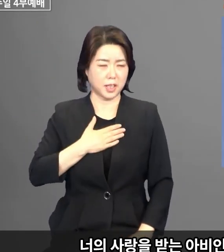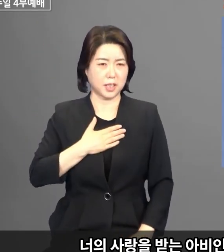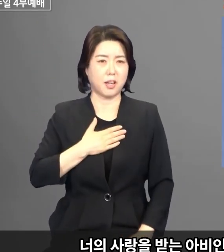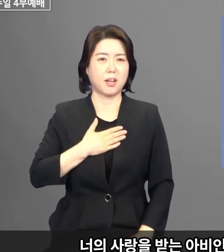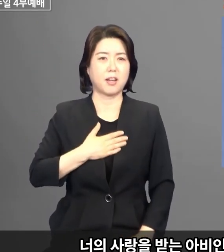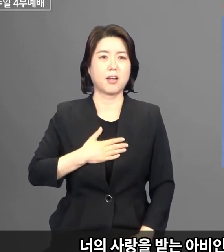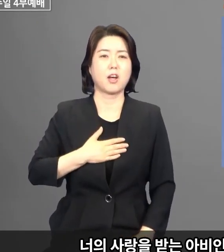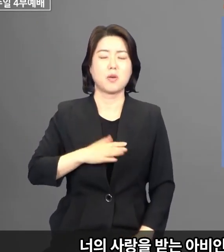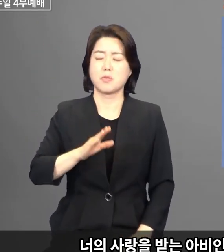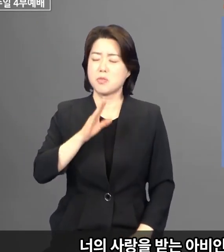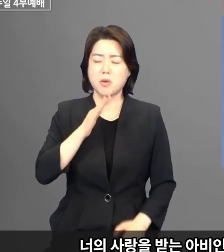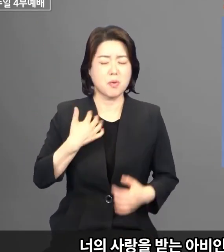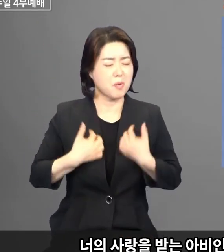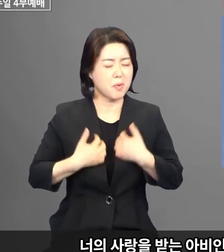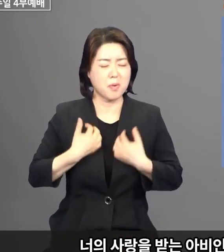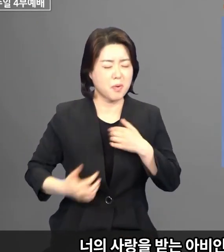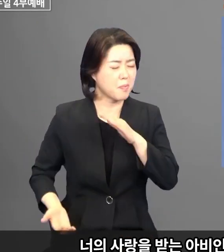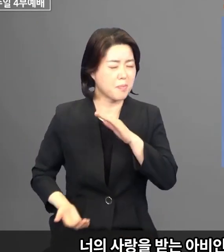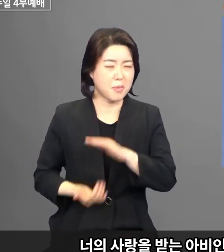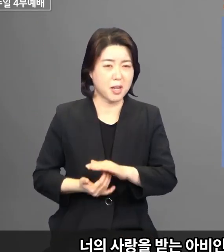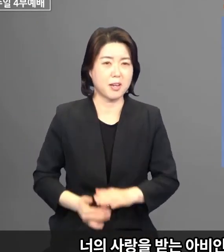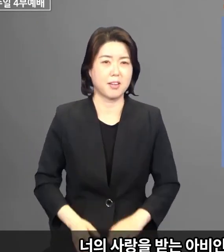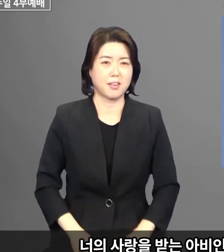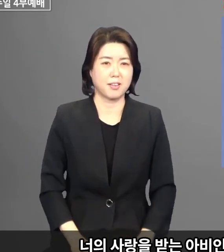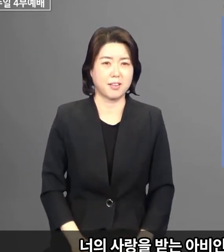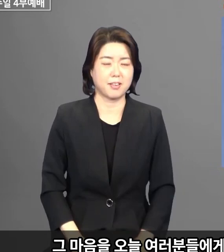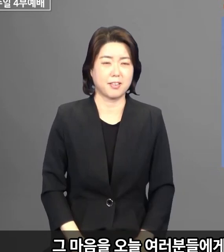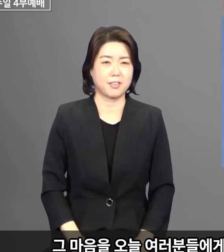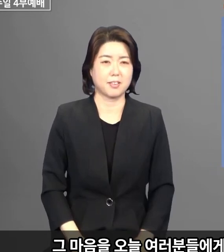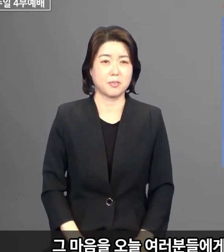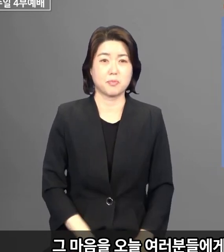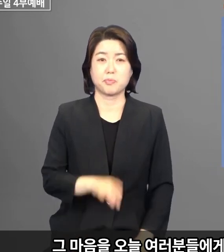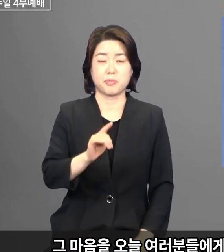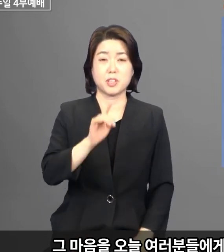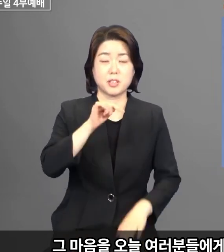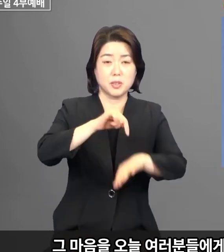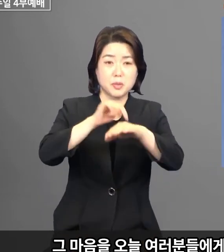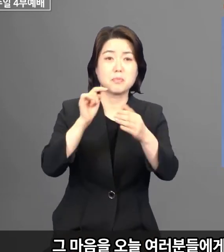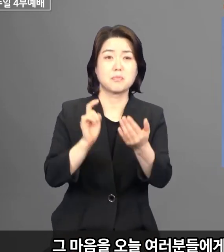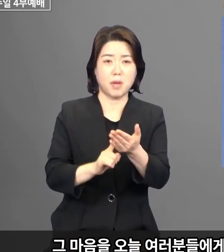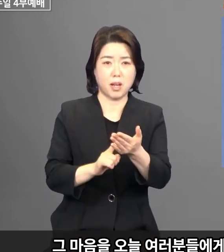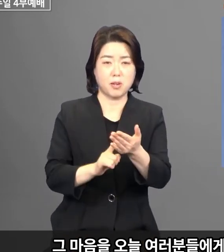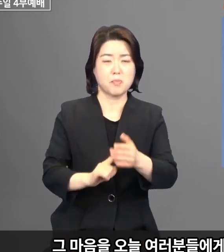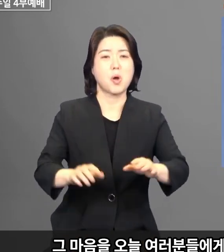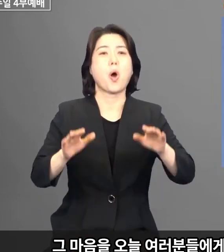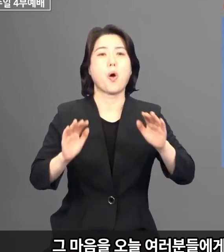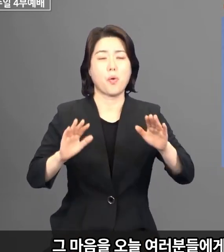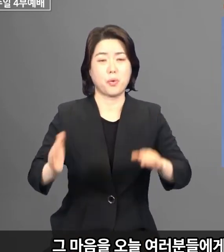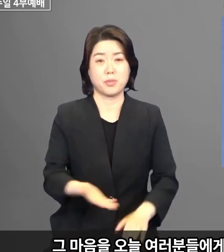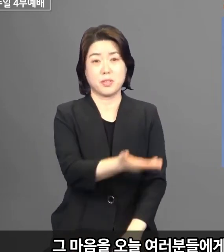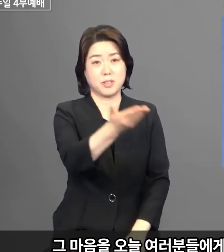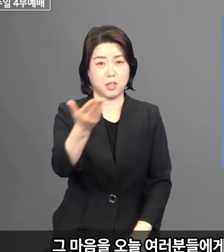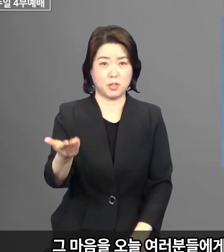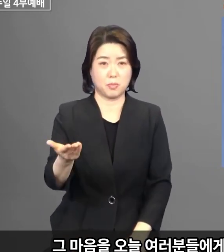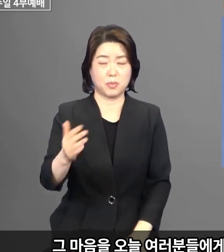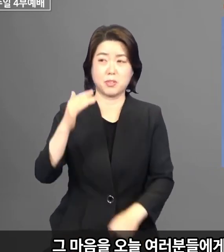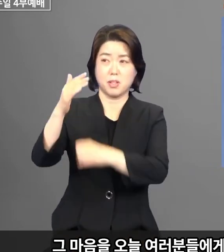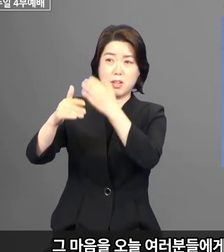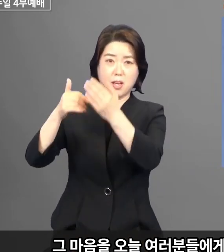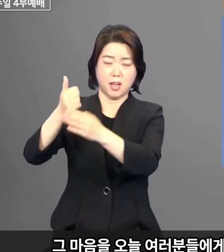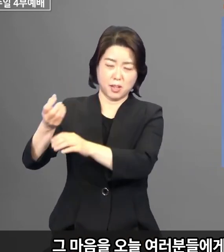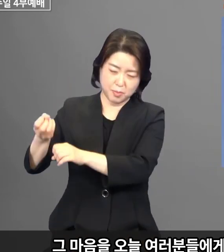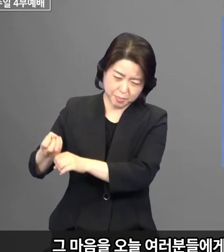내가 너무나도 행복하다. 그 마음을 오늘 여러분들에게